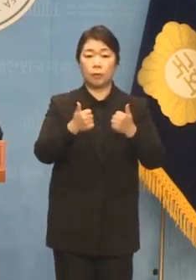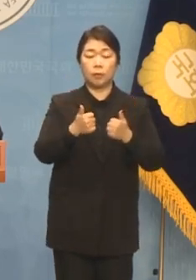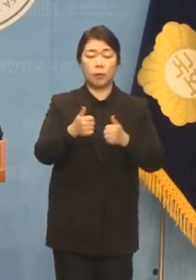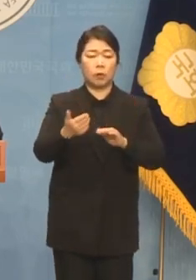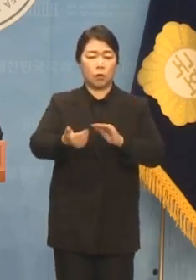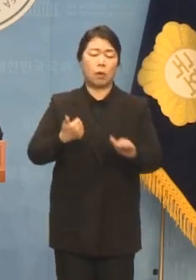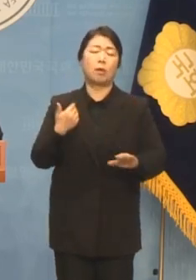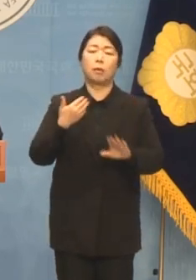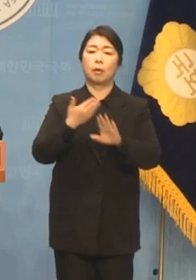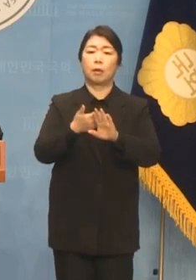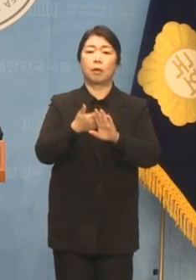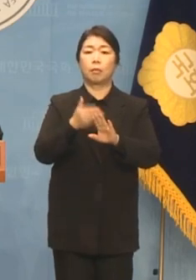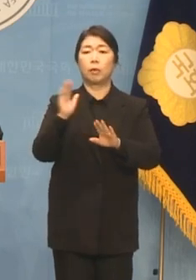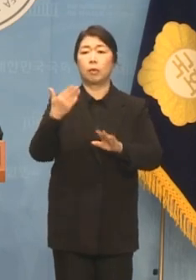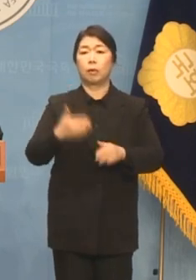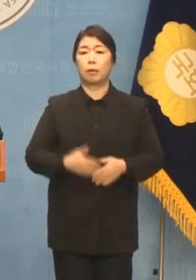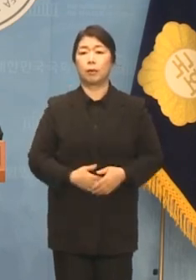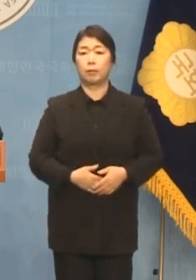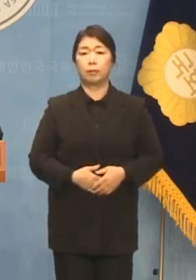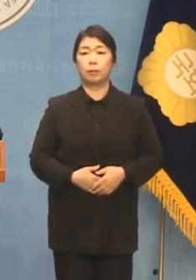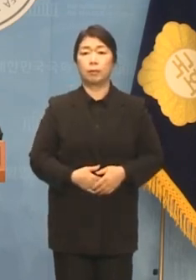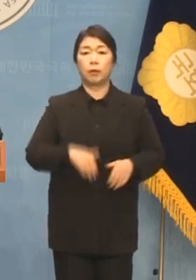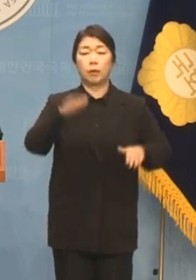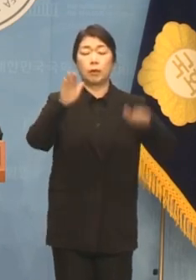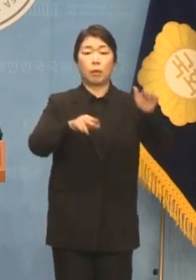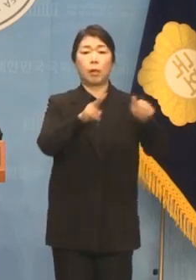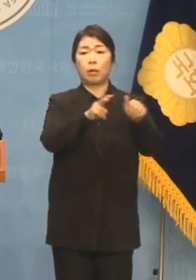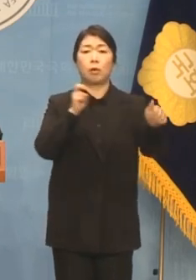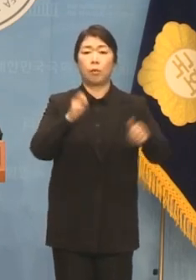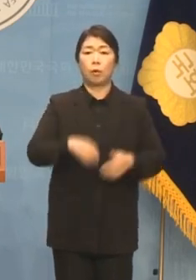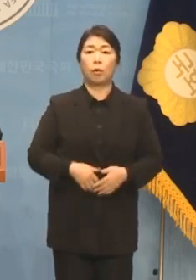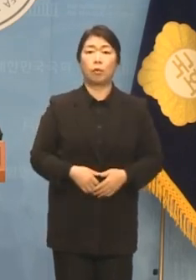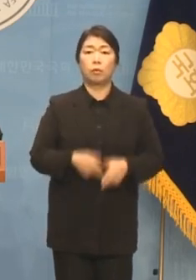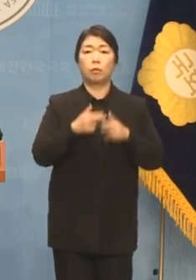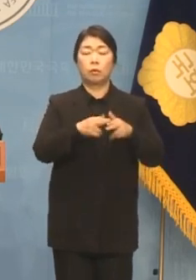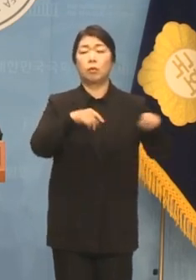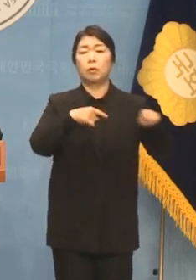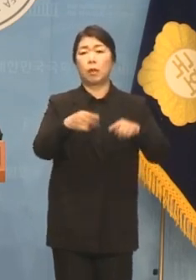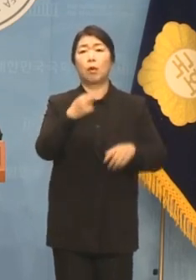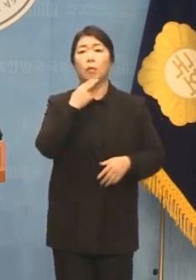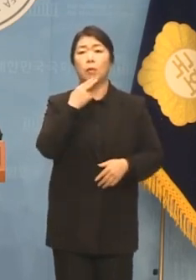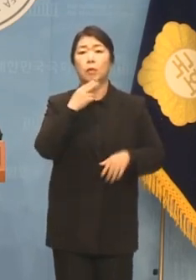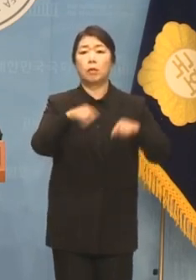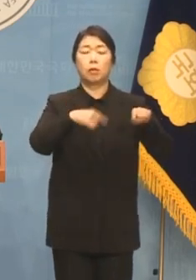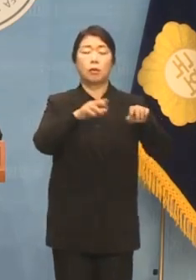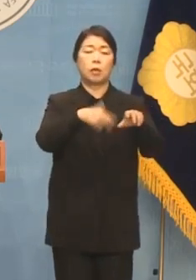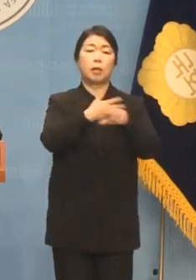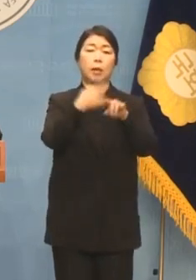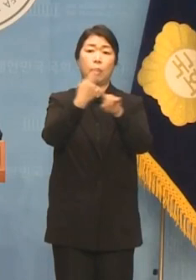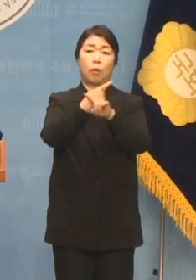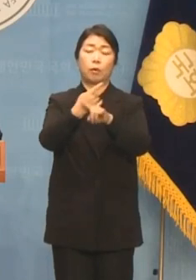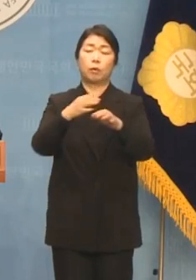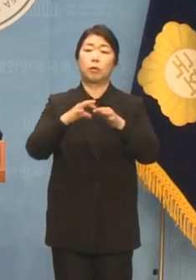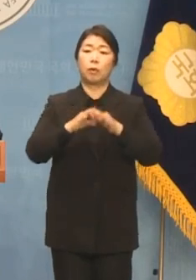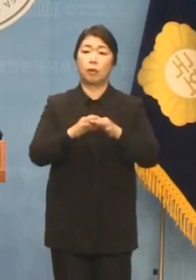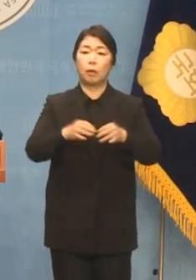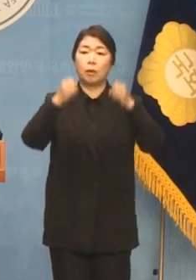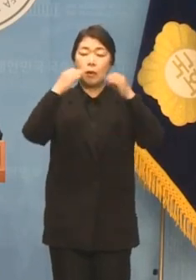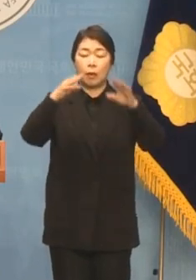달라야 합니다 별과 혐 독재가 없는 정혁을 통해